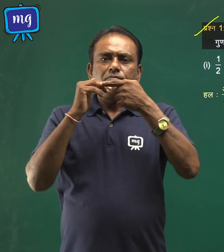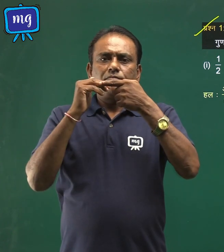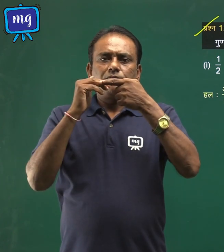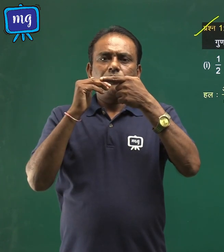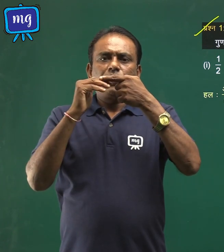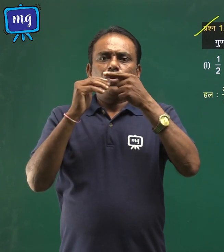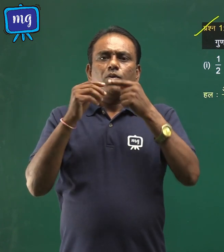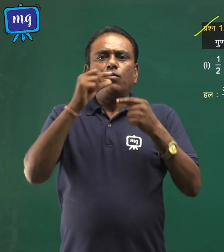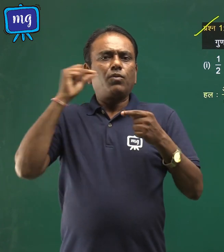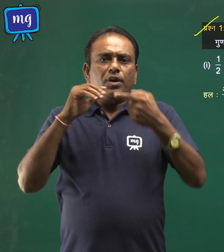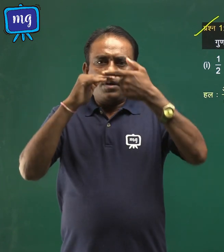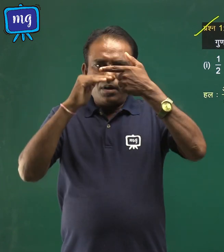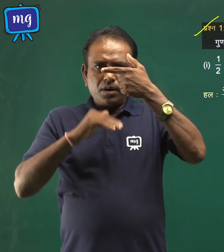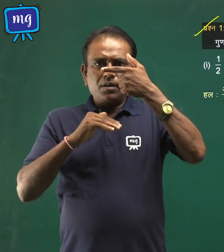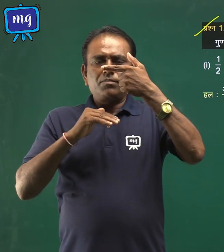व हर